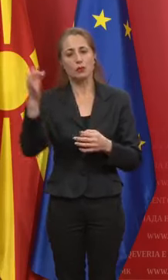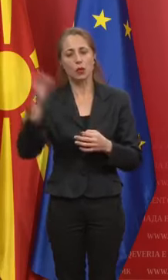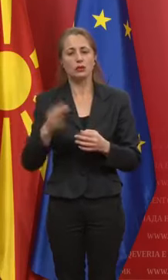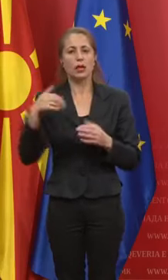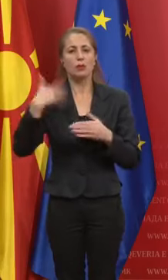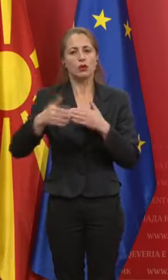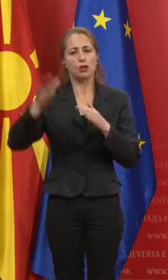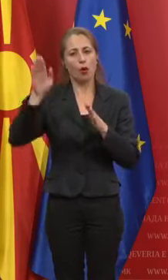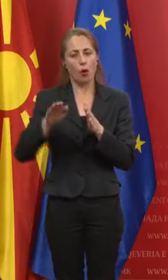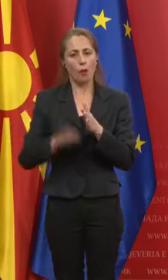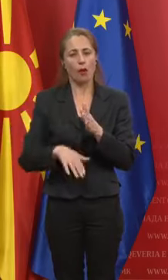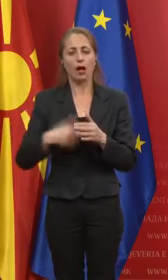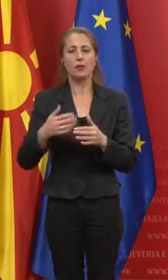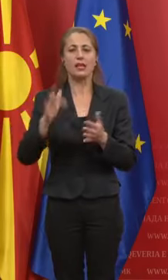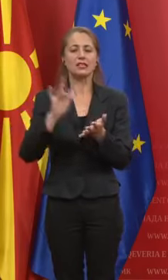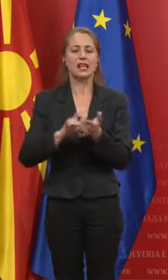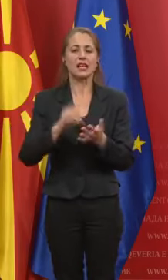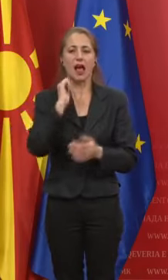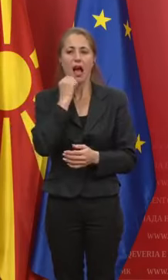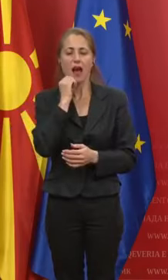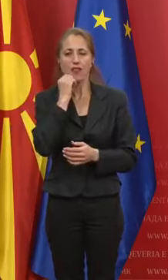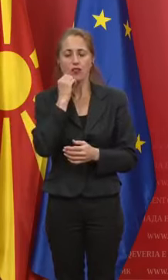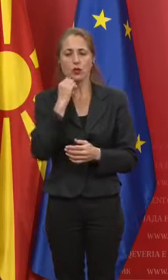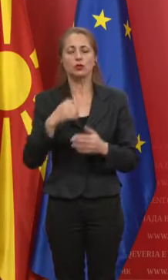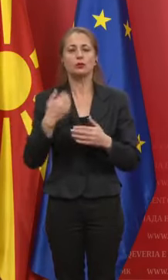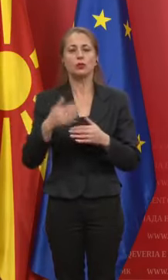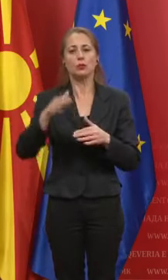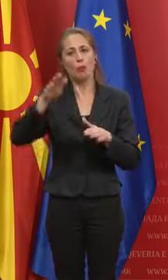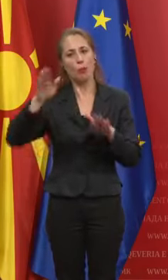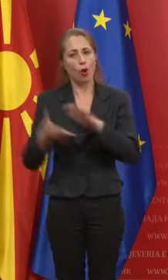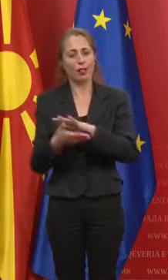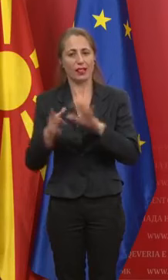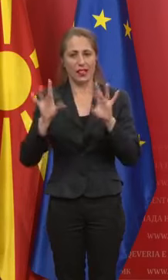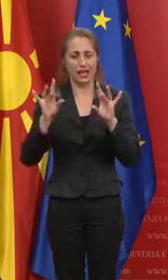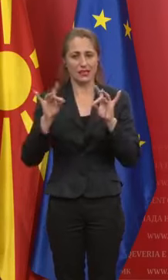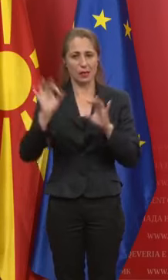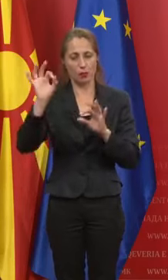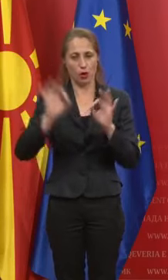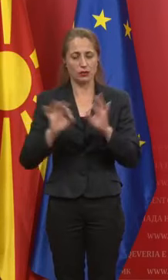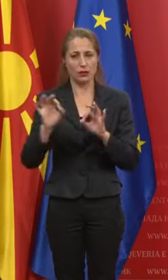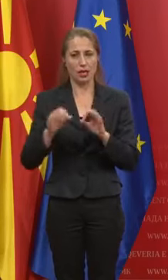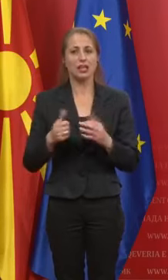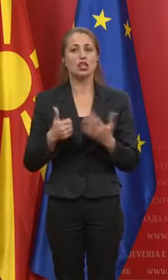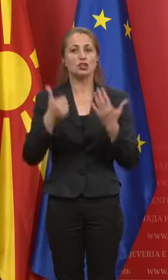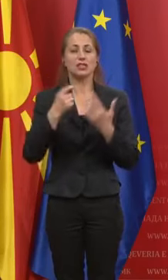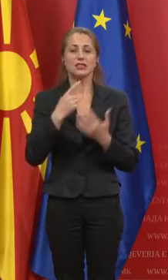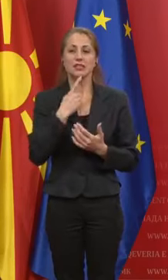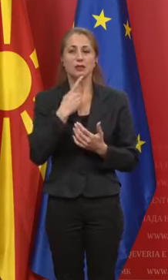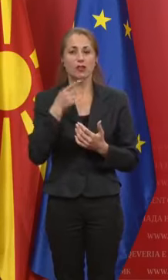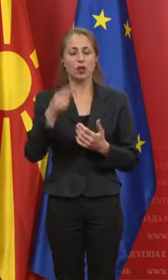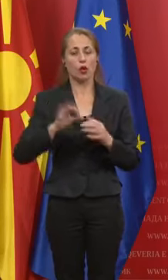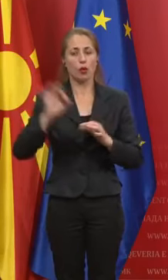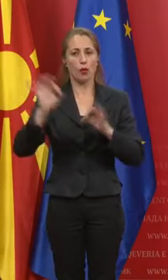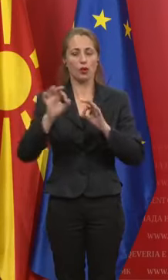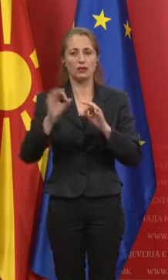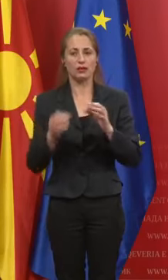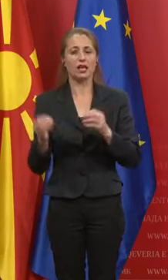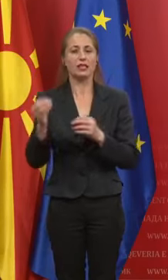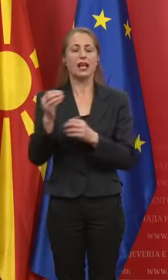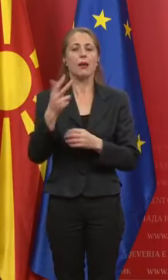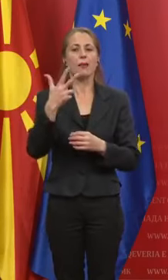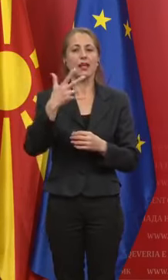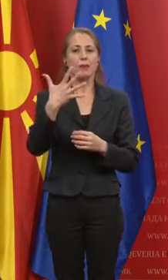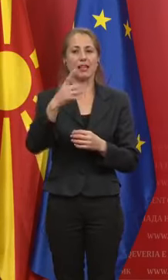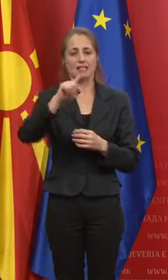па од средината на август процентот е под 10, за да на 6 септември тој процент изнесува